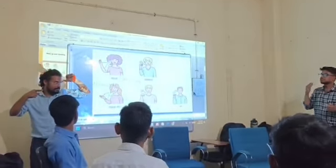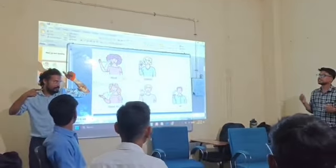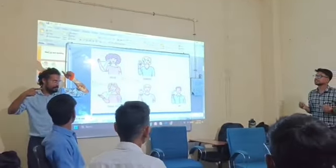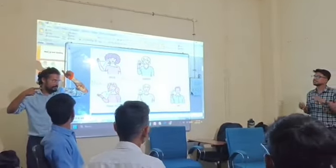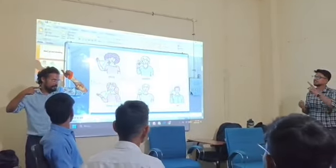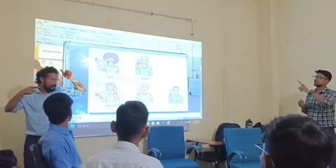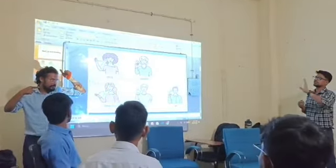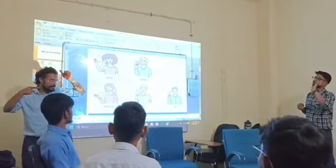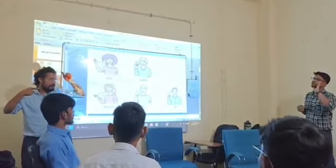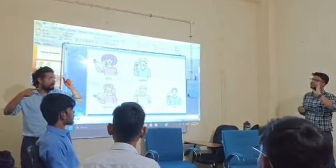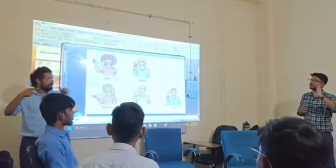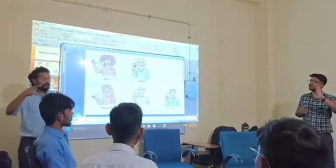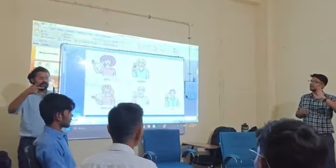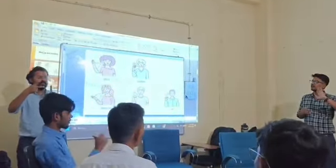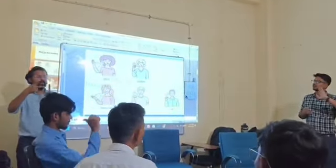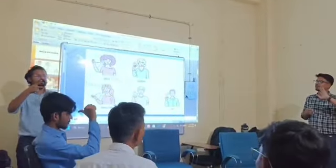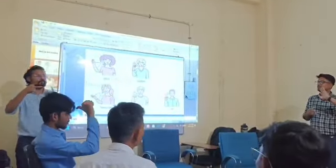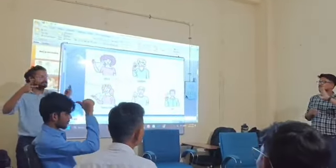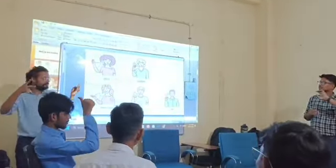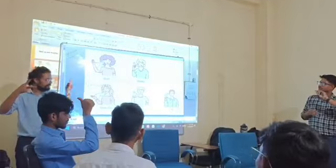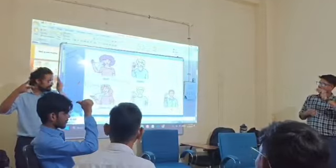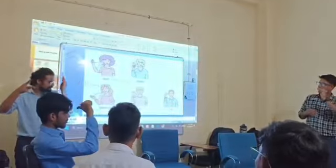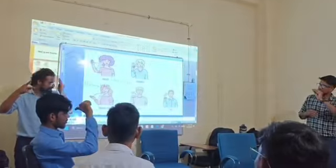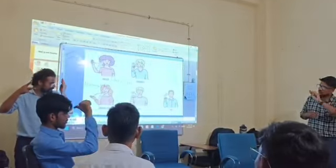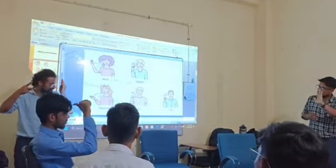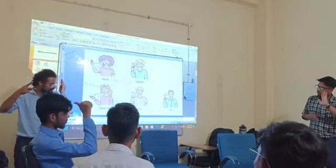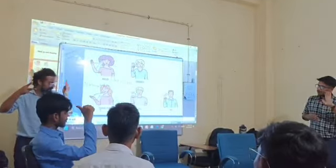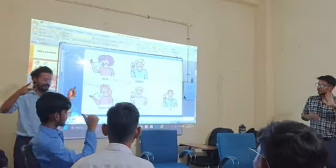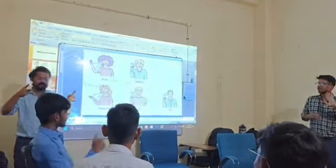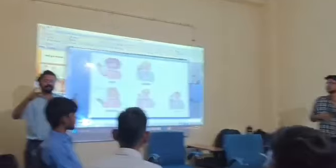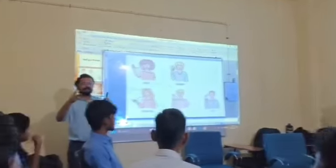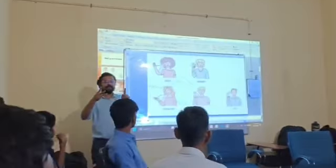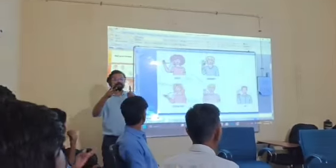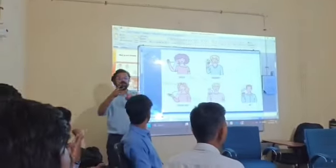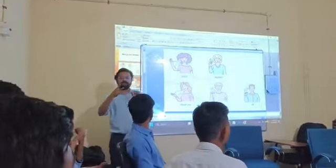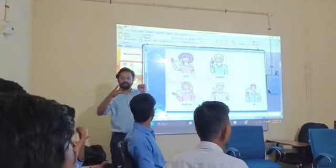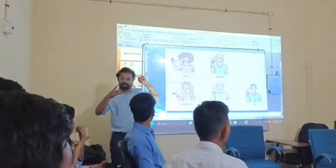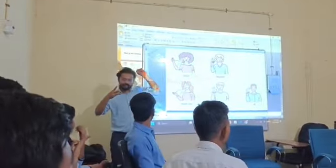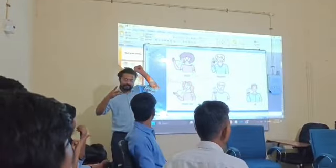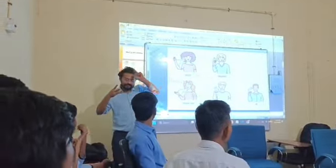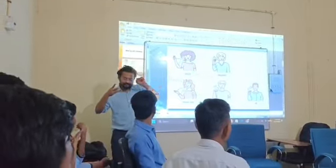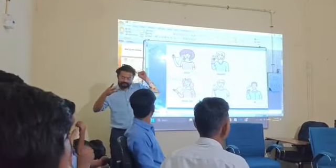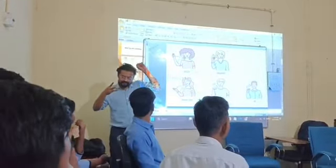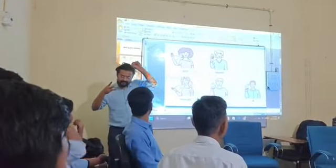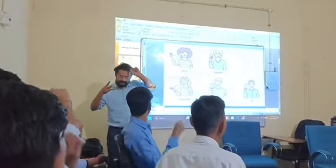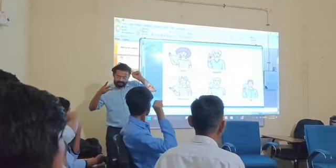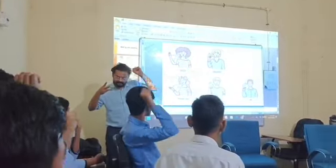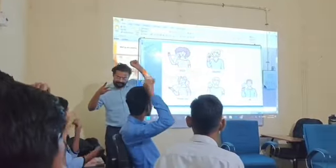ठीक है। ये हिंदू में आपका ये हो गया, देखिए मुस्लिम में, फिर आपका पंजाबी में, सिख